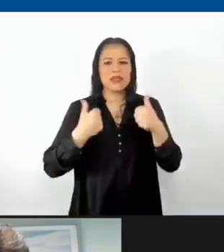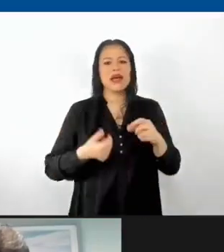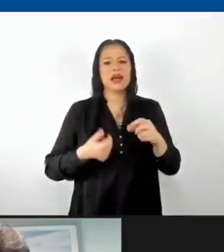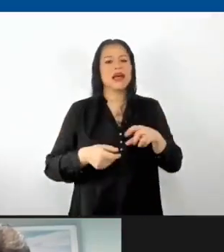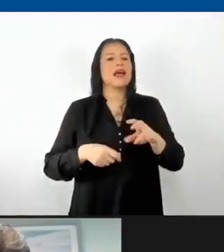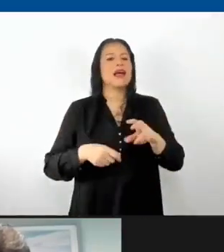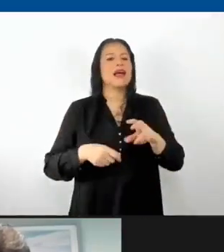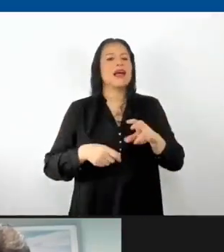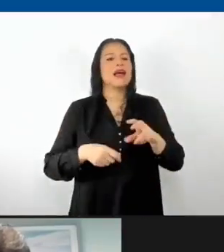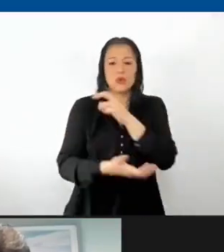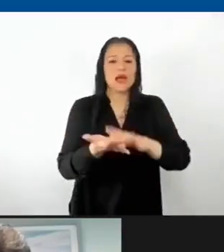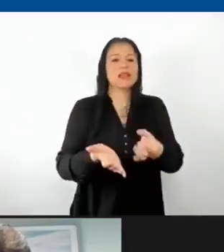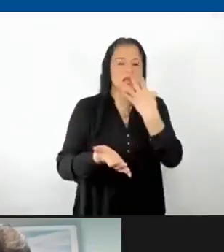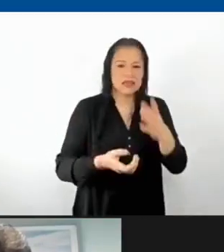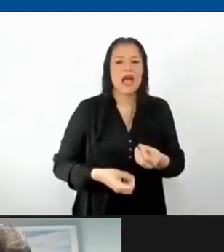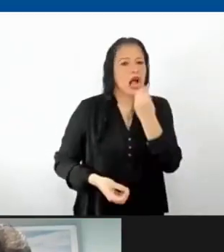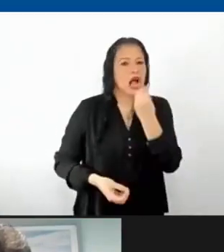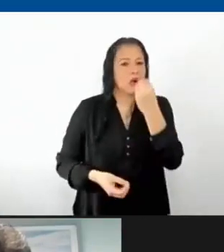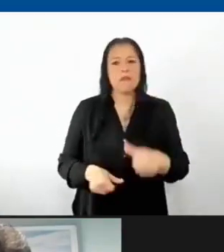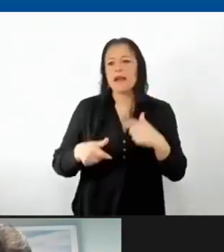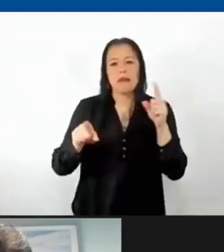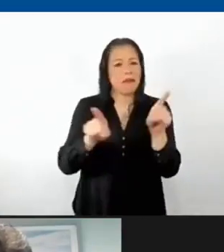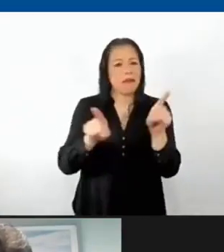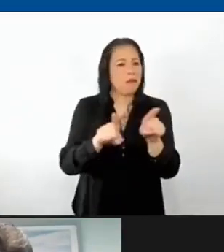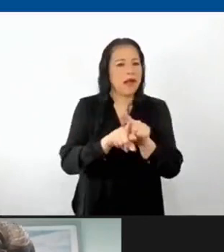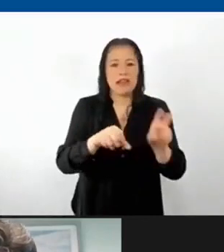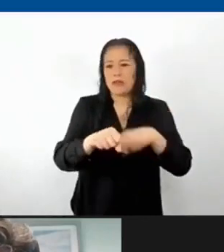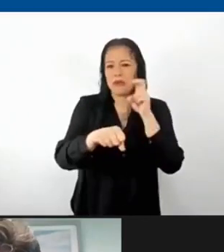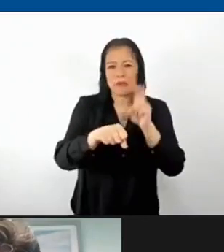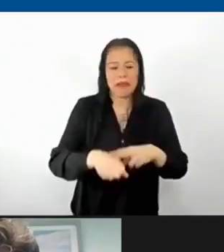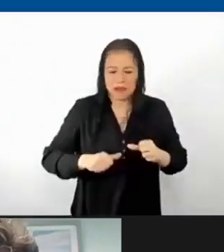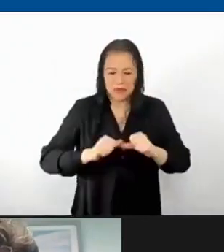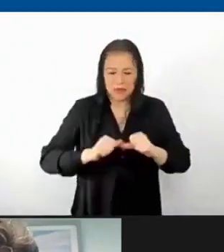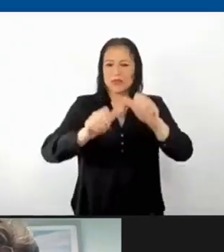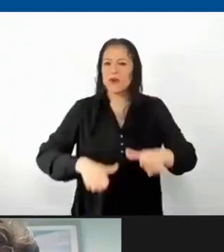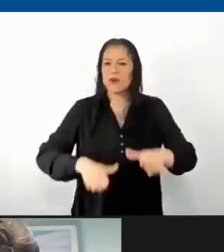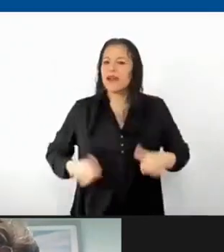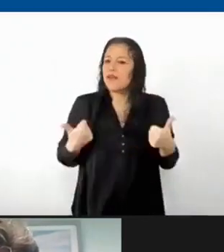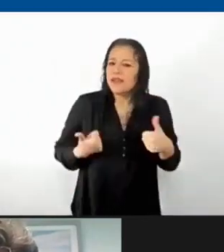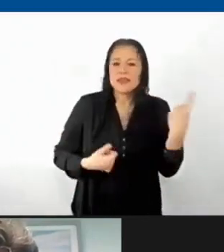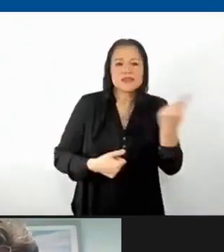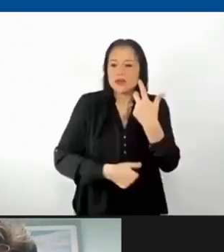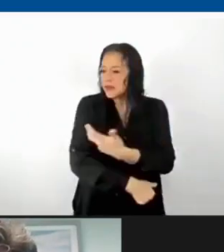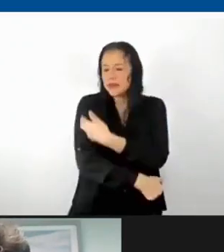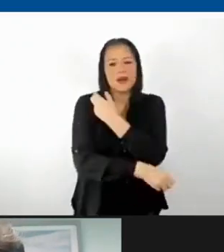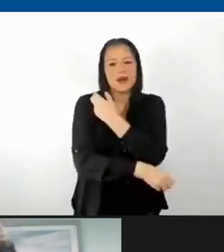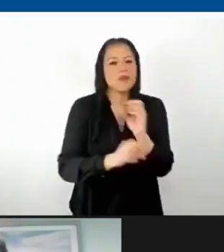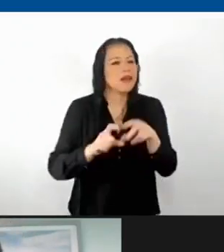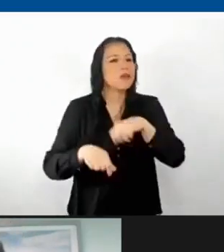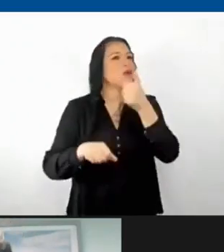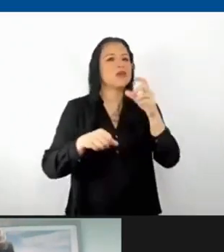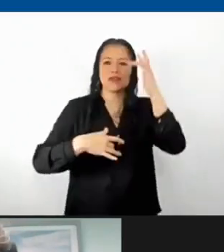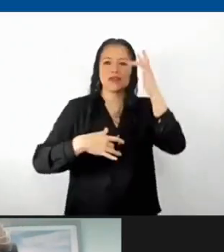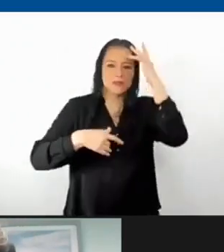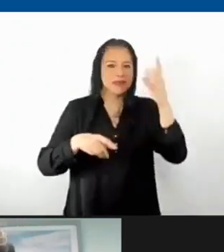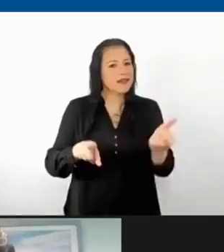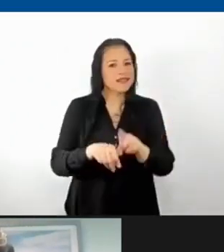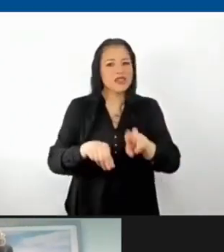ninguna dieta especial, al día siguiente a comer normal, a seguir la vida. Lo único que ha hecho es recibir una vacuna como cualquier otra.